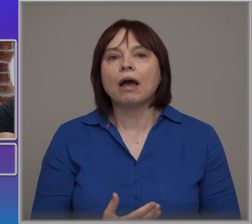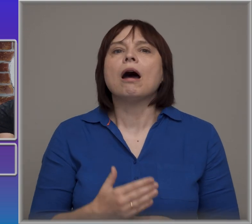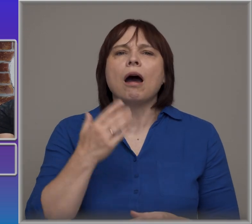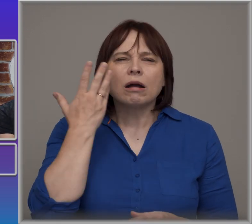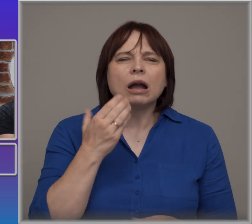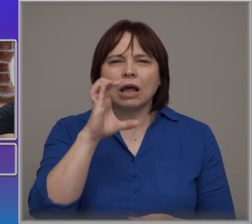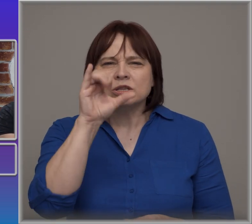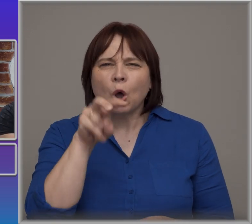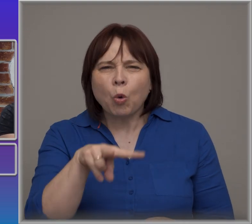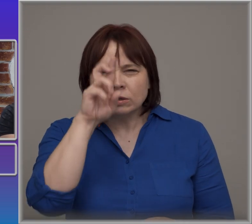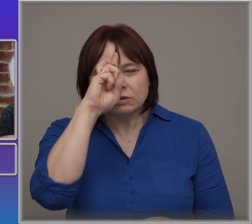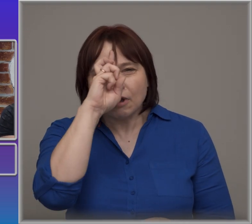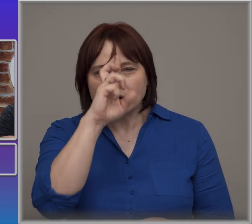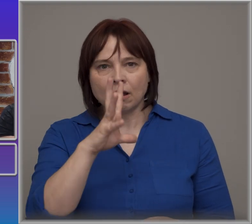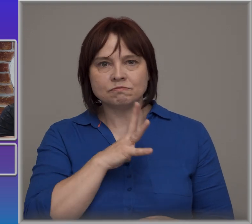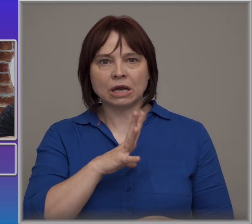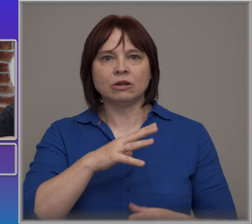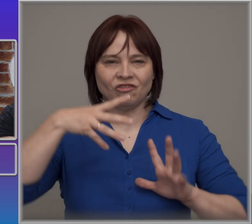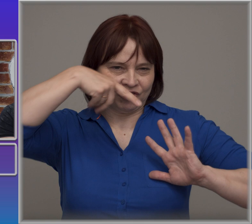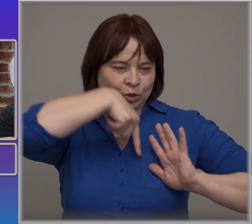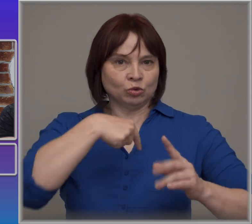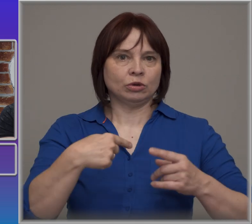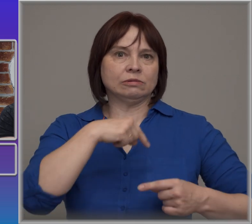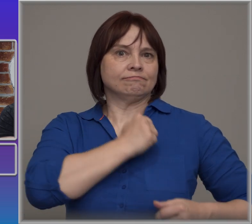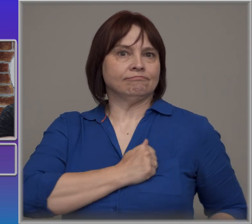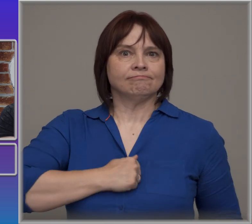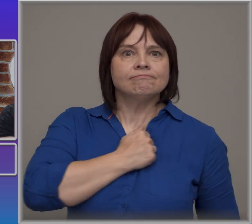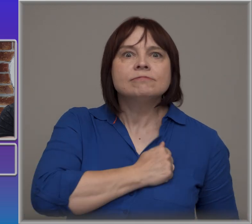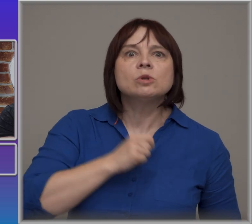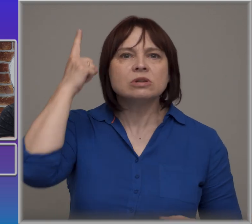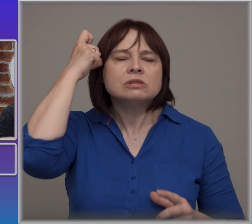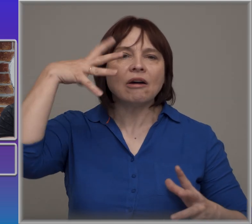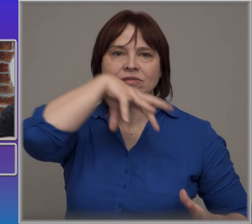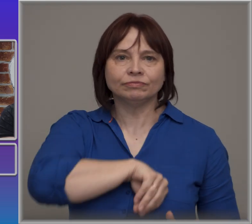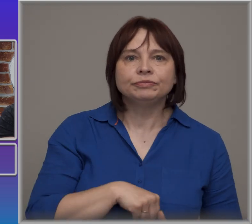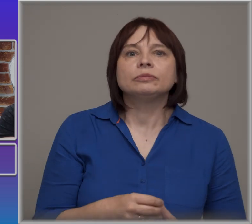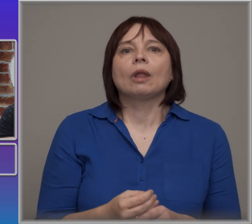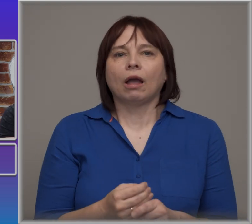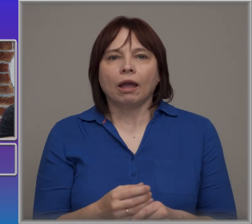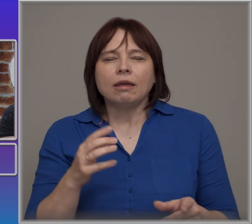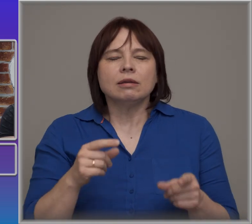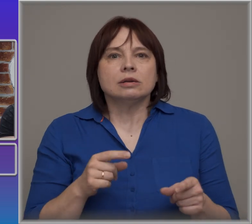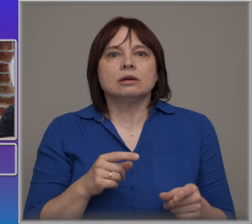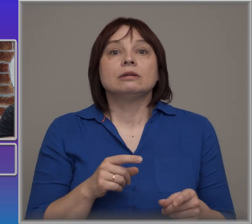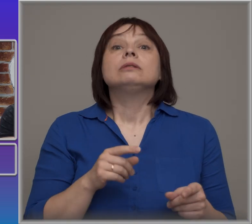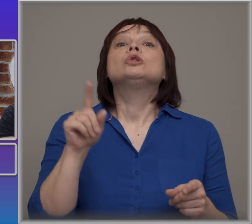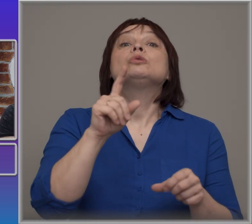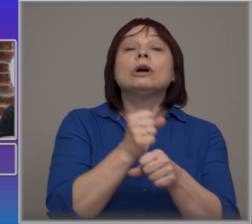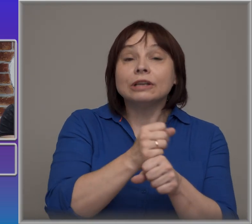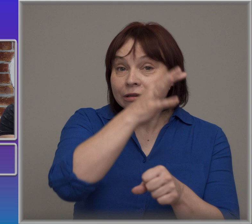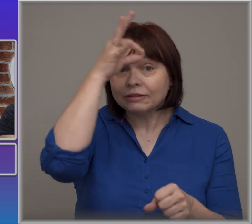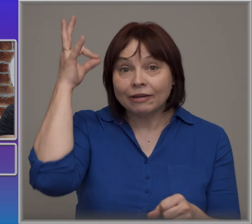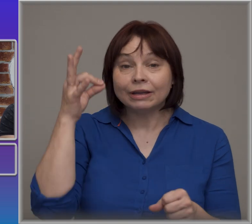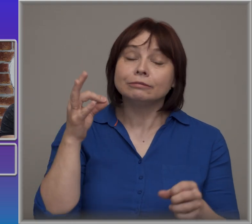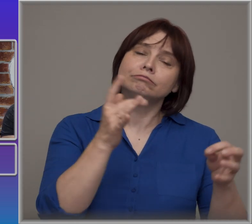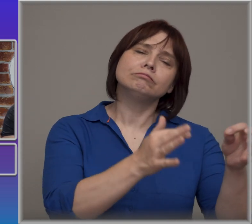был одержим злым духом, Давид что делал? Он играл, потому что он помазанник был, и злой дух уходил. И вы знаете,